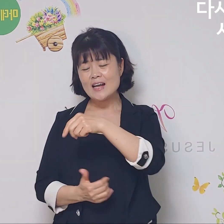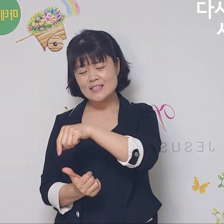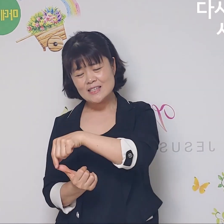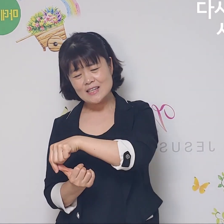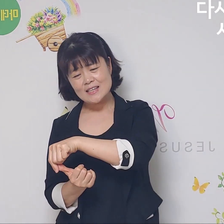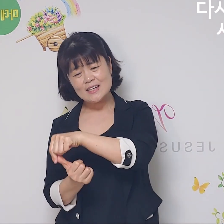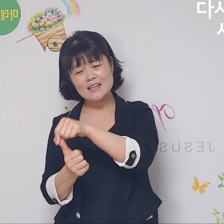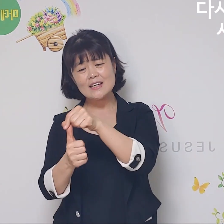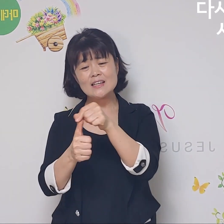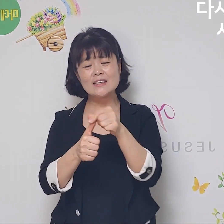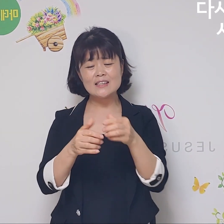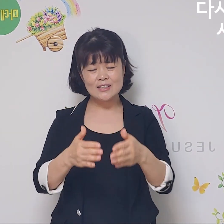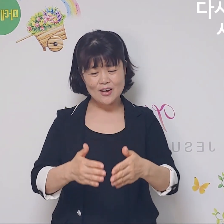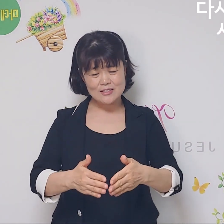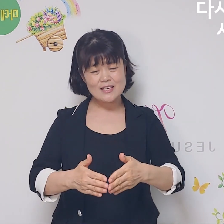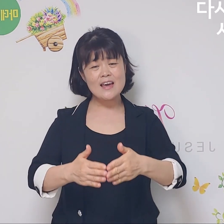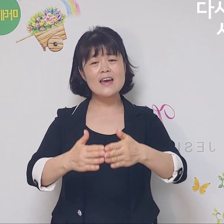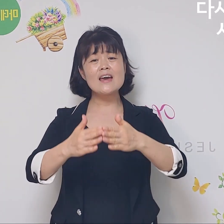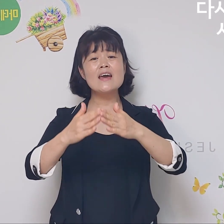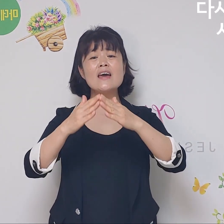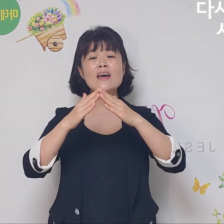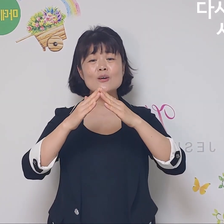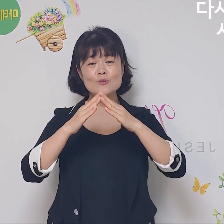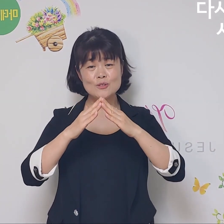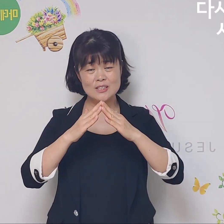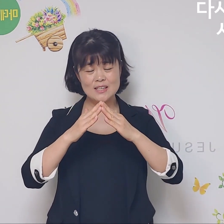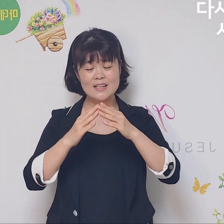다시 일으켜 세우신